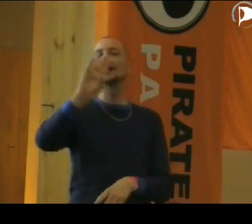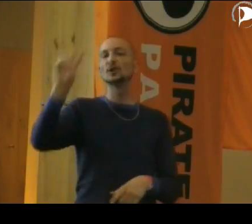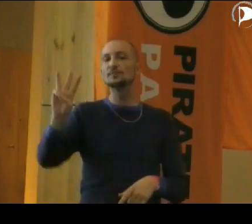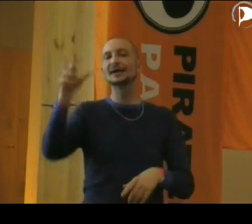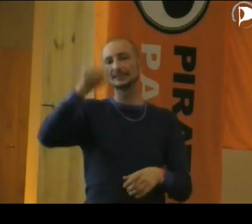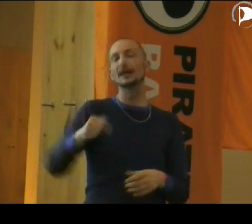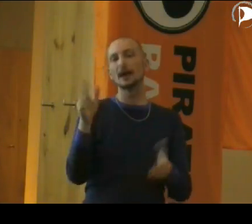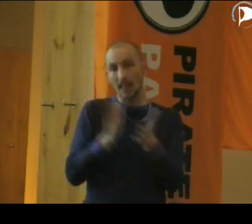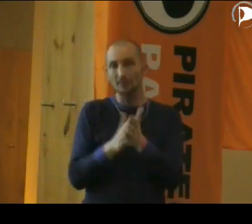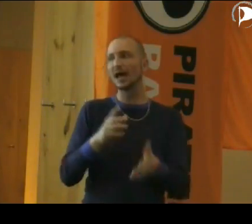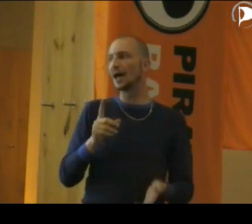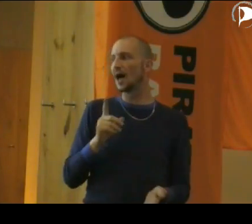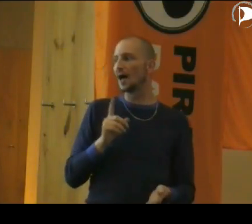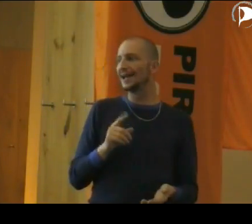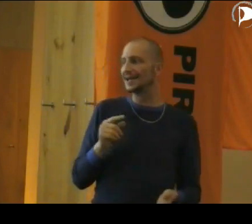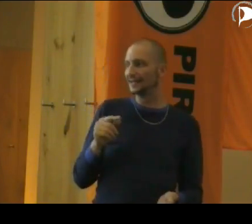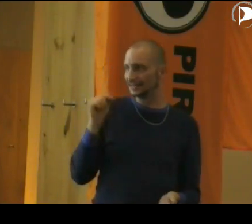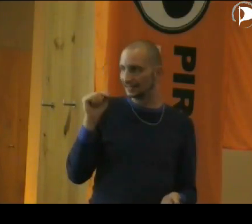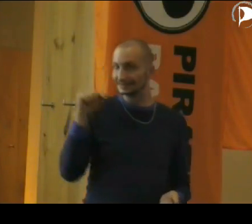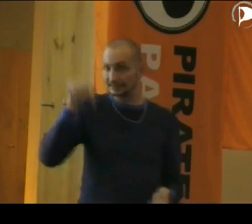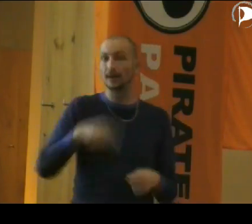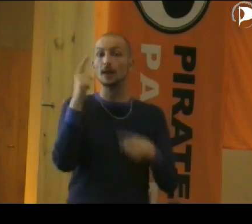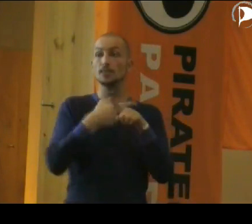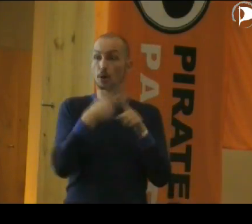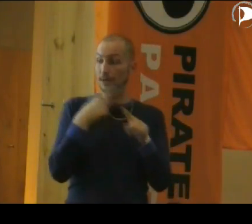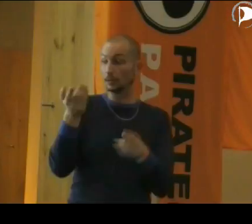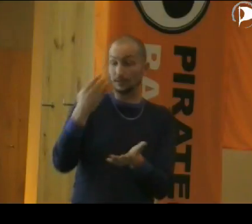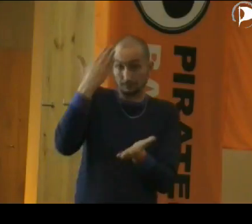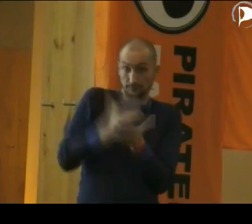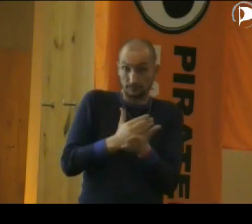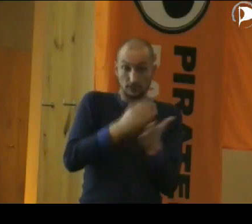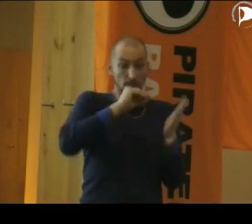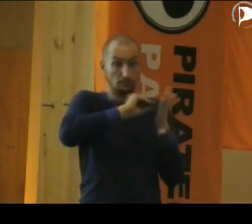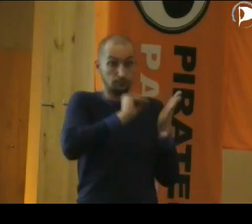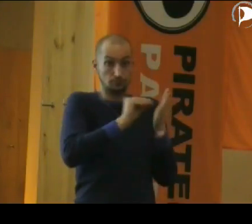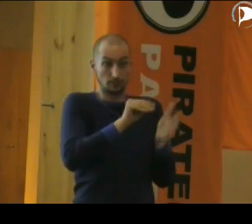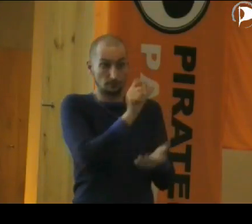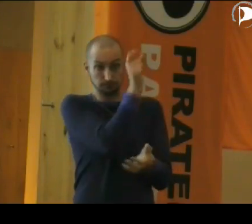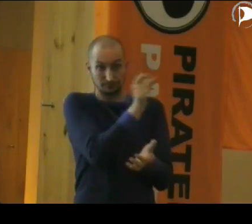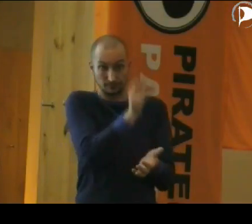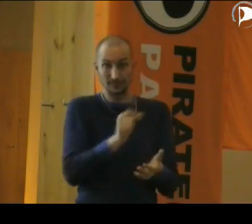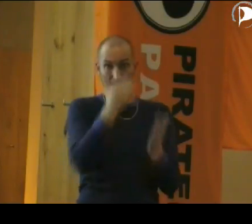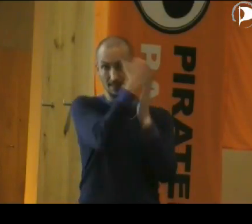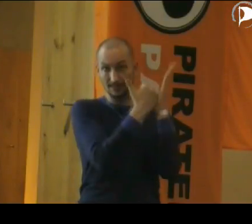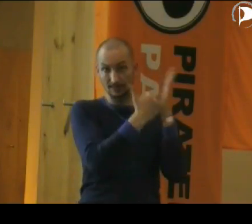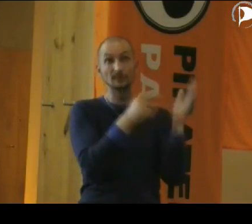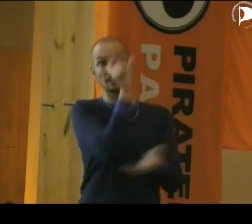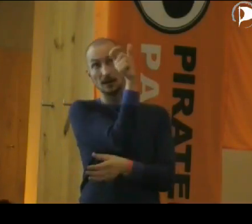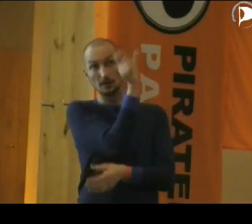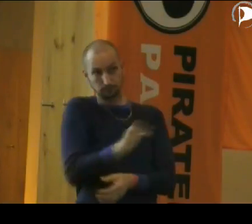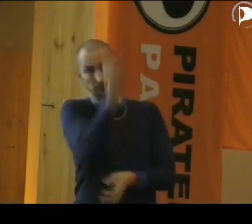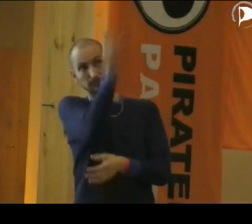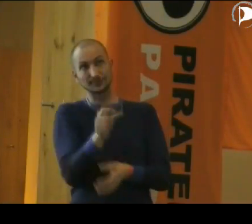die nummer mit dem ziel dass die kommen sind übrigens schon eingetragen die enthält du kannst ja warum die man gefunden